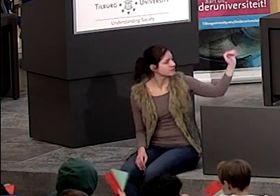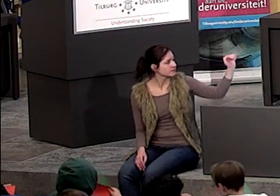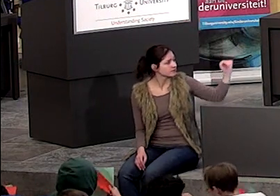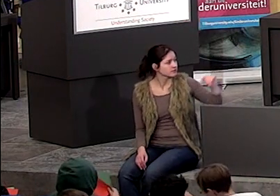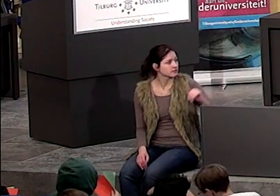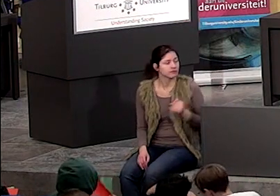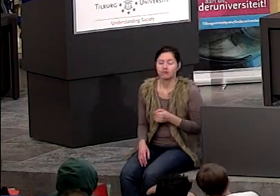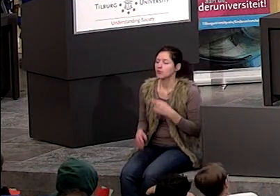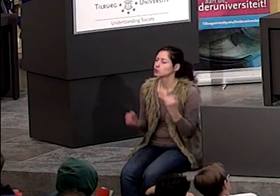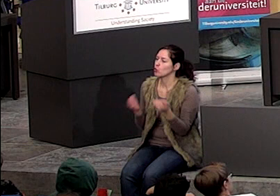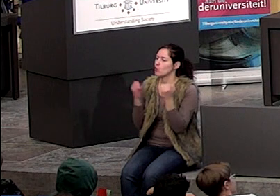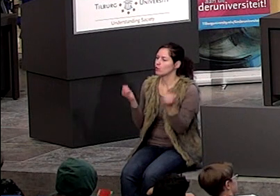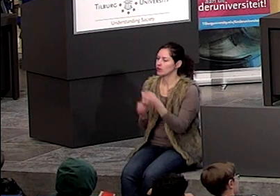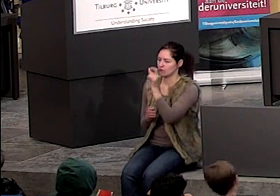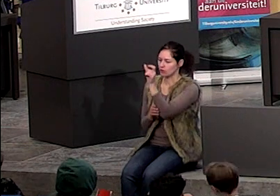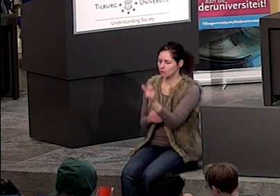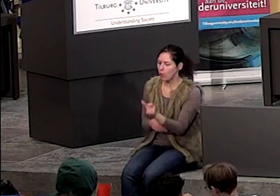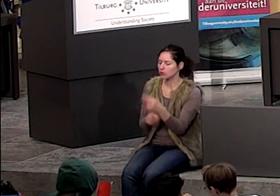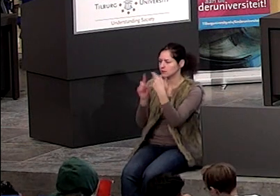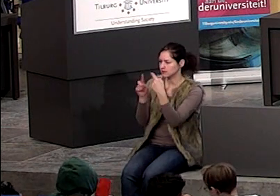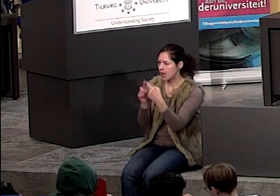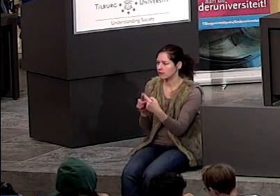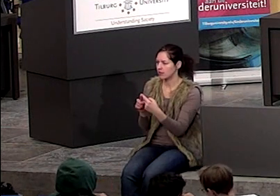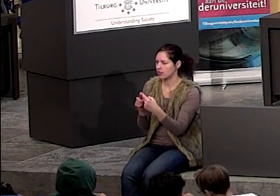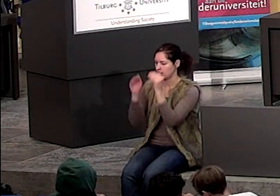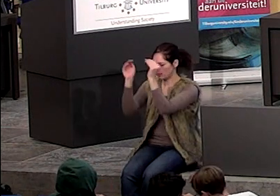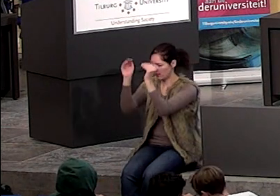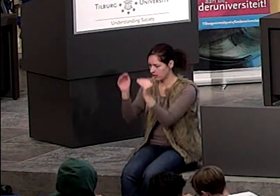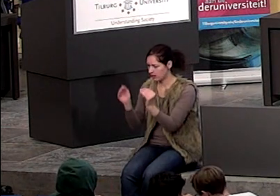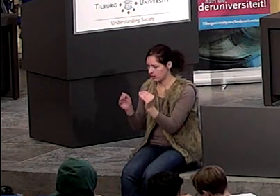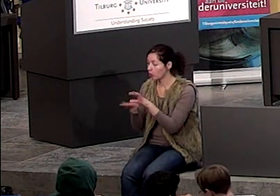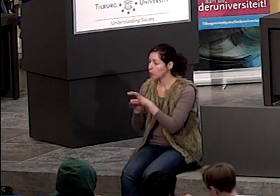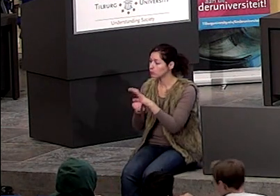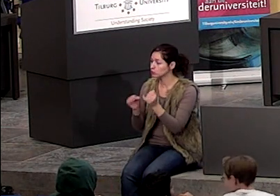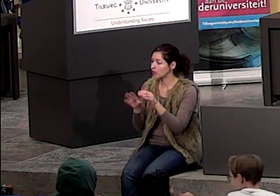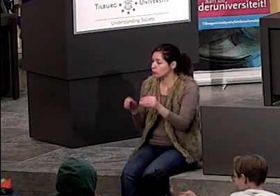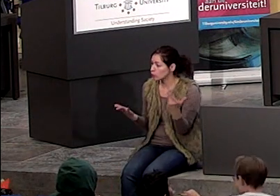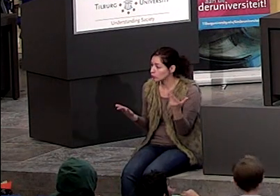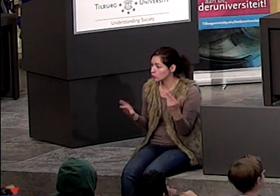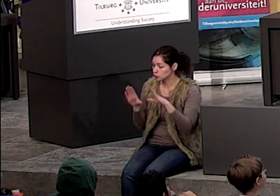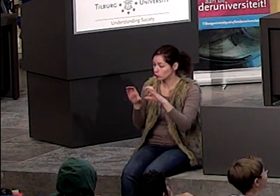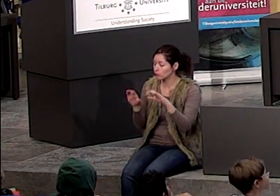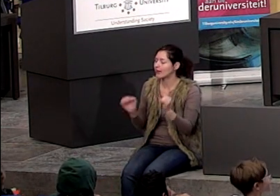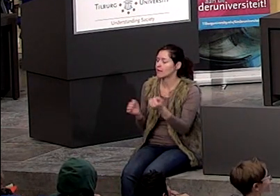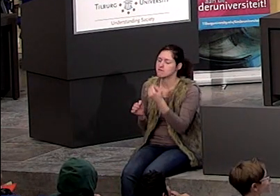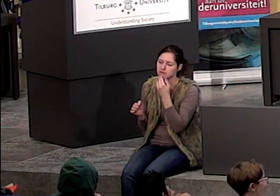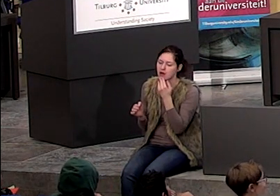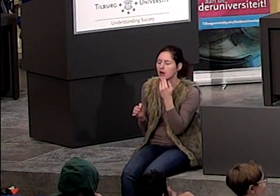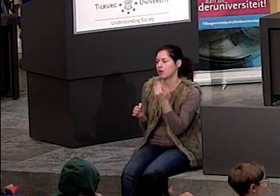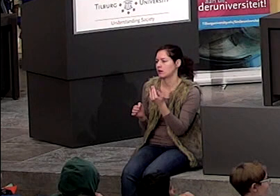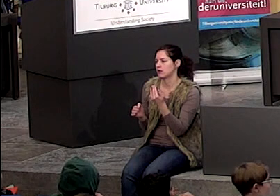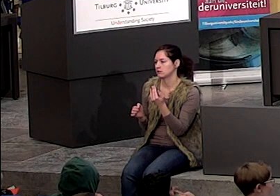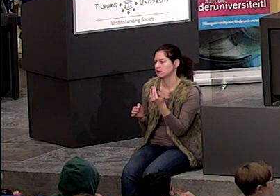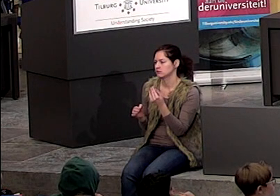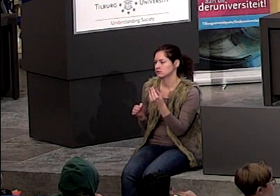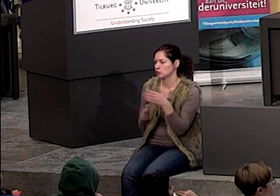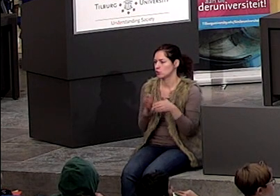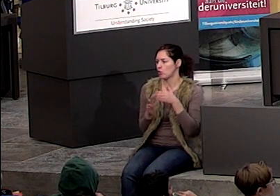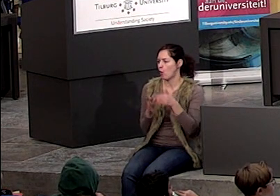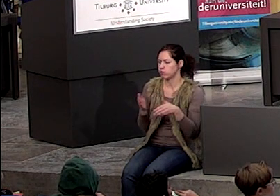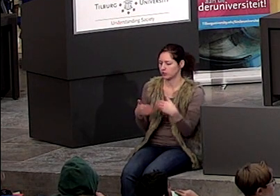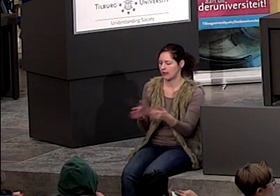dus het oefenen van woordjes, van tafeltjes, van rijtjes. Dat is, qua software is dat heel simpel te doen. En dat kun je door een robotje laten doen